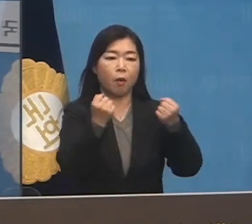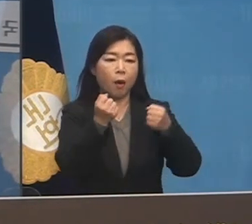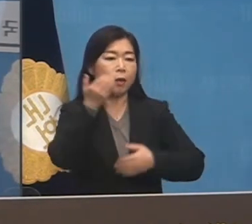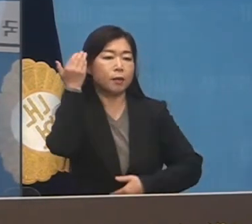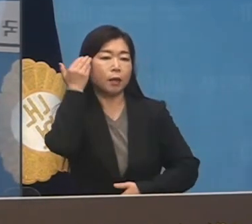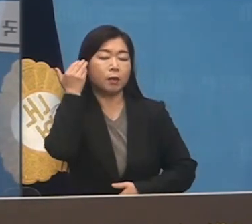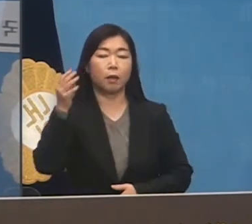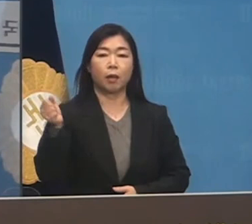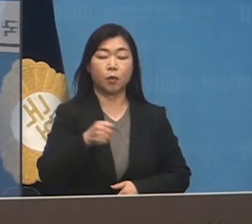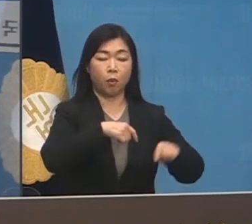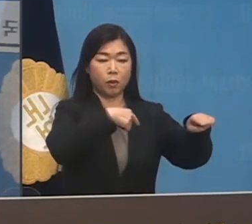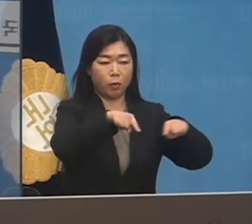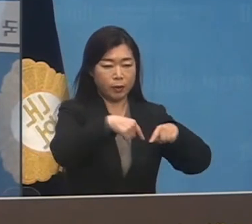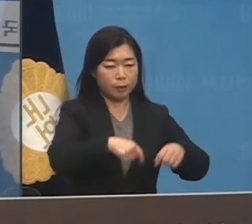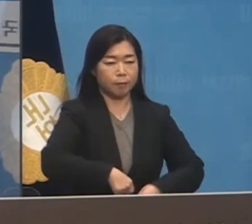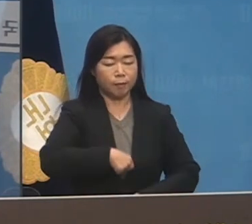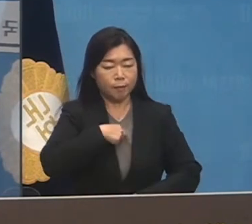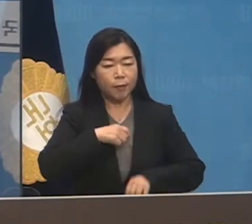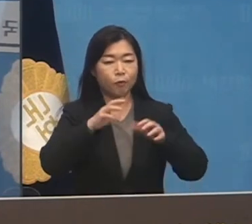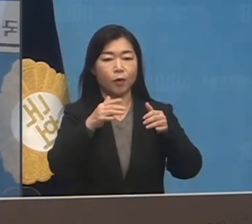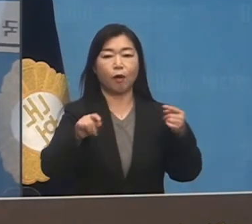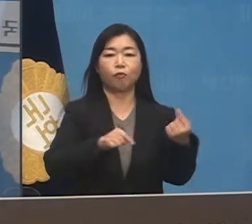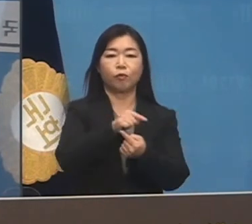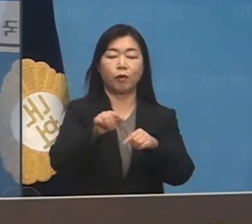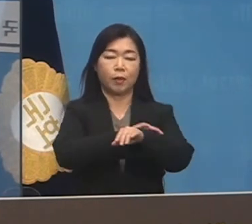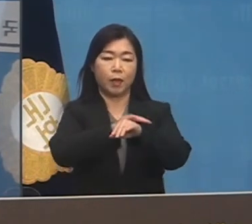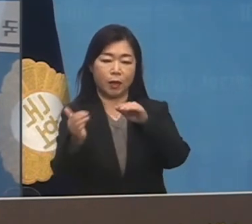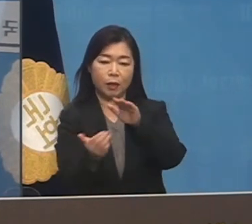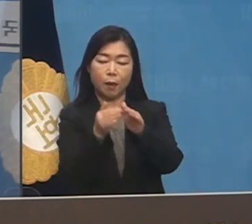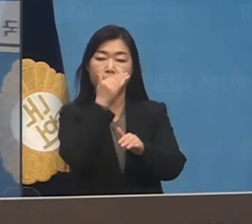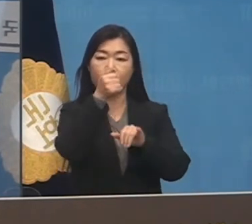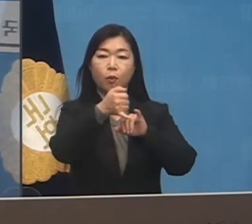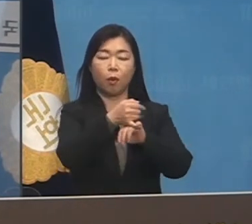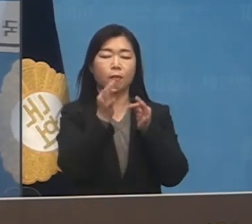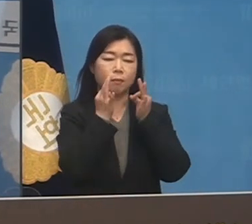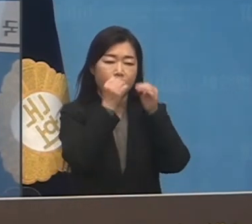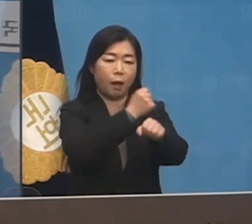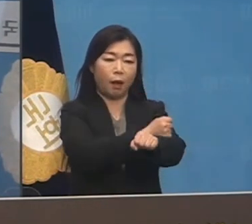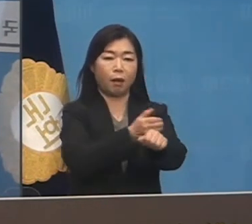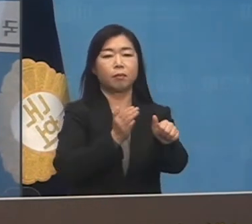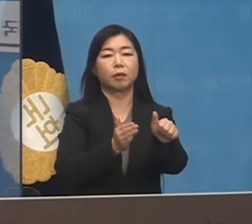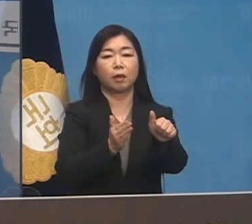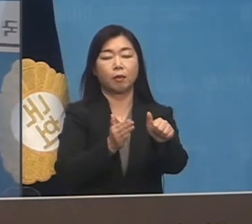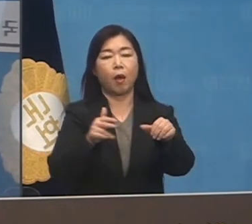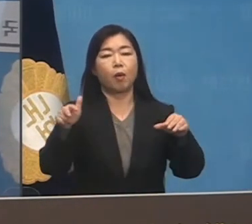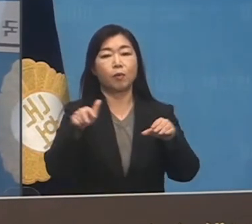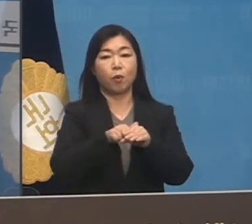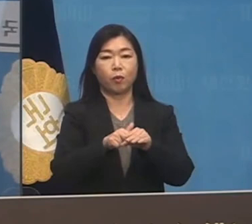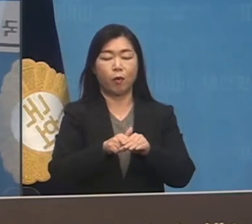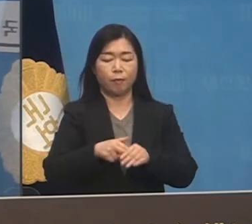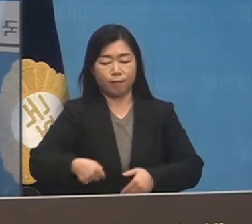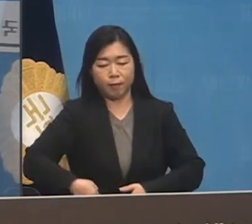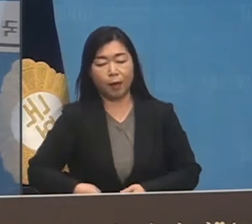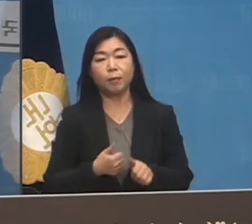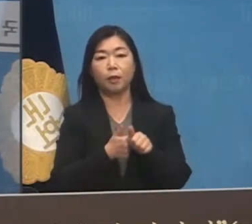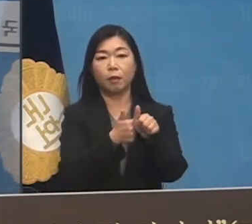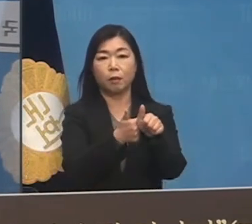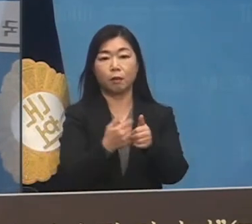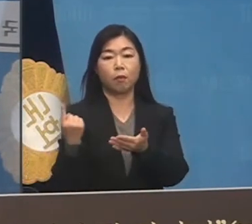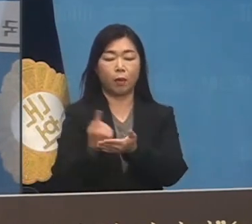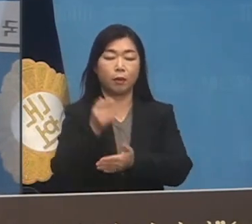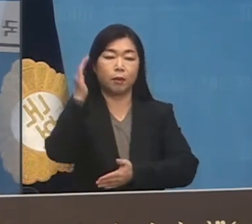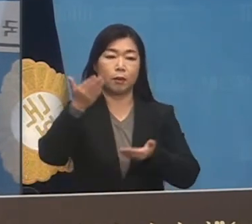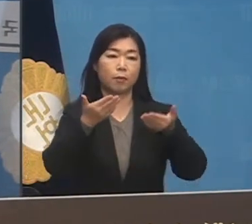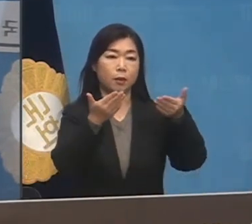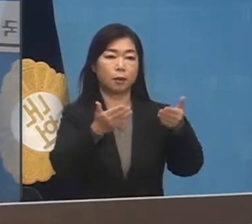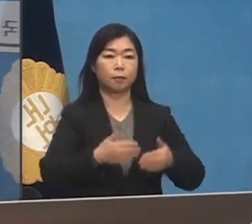상식에 의해 정책과 국가 운영이 이루어지도록 애써나가는 종교적 양심에 의해 나선